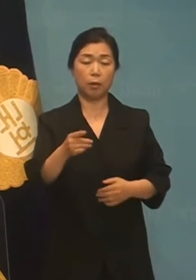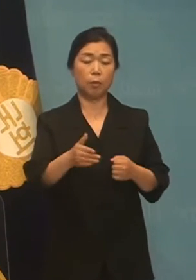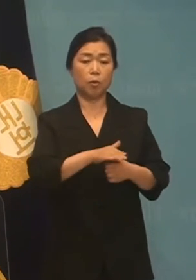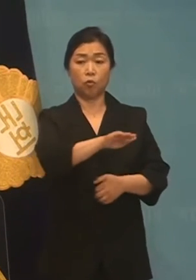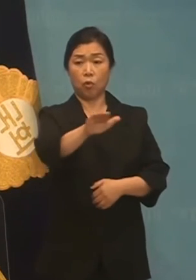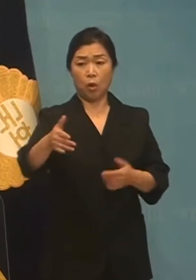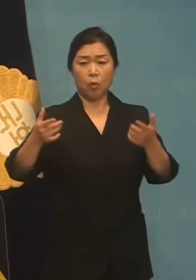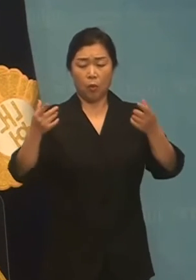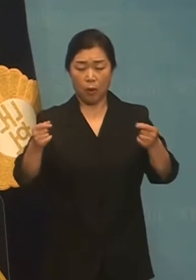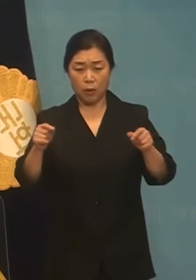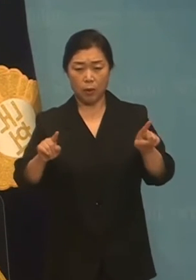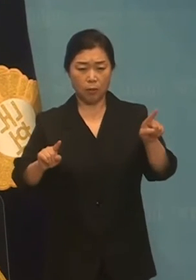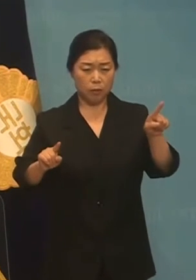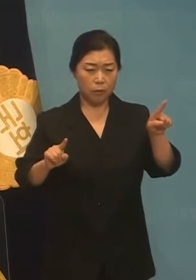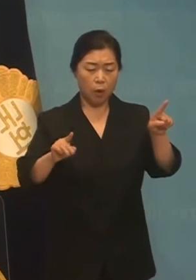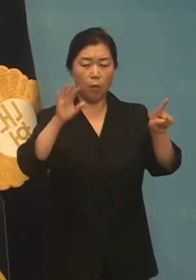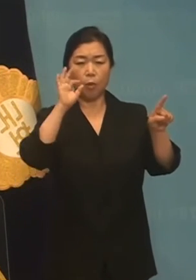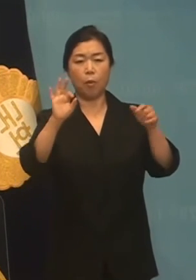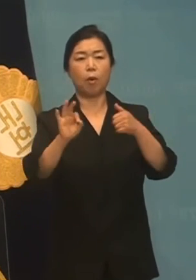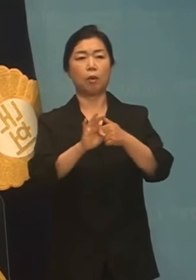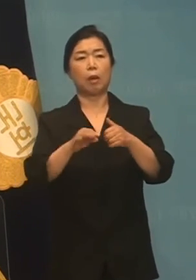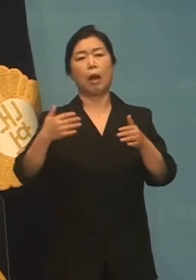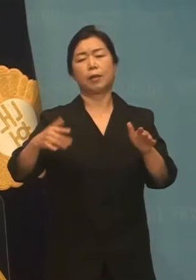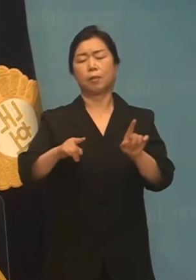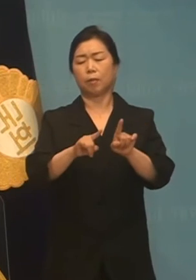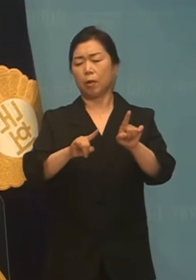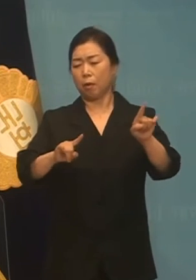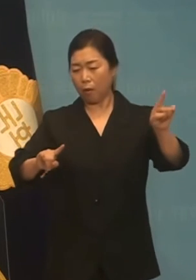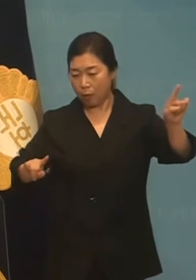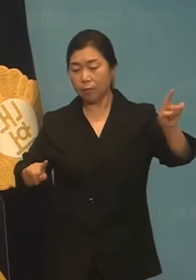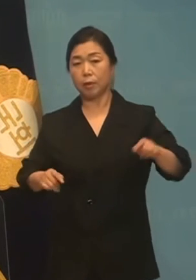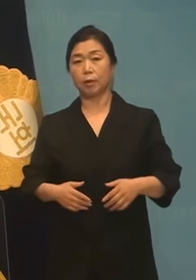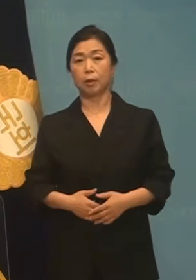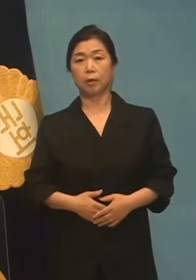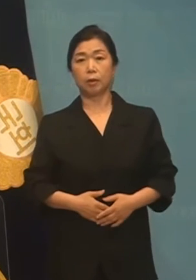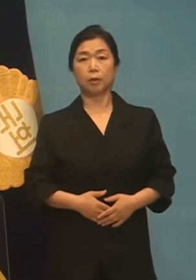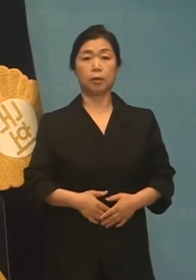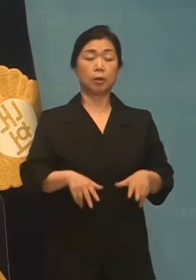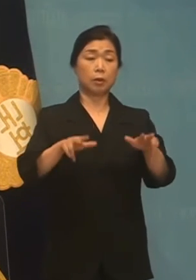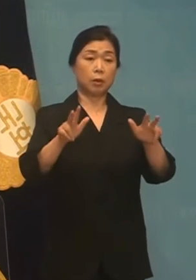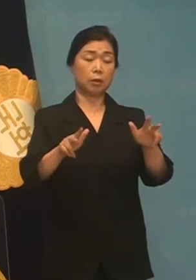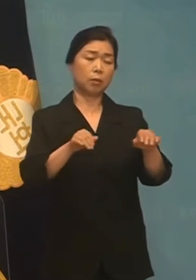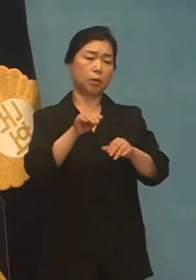속도를 고려해보면 지금